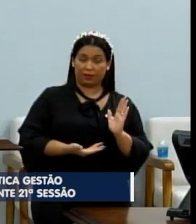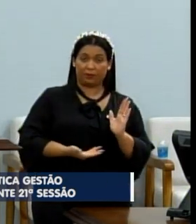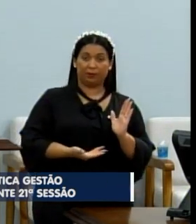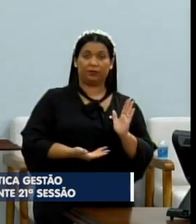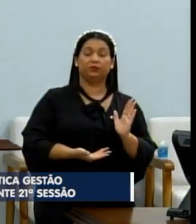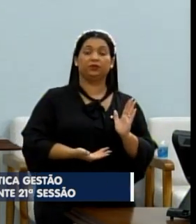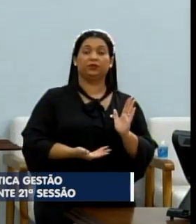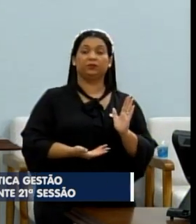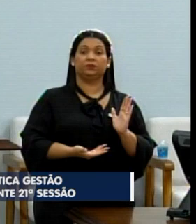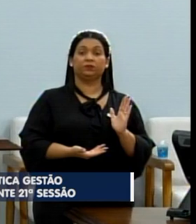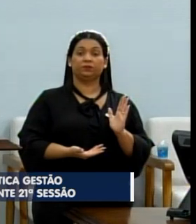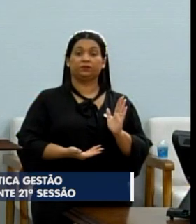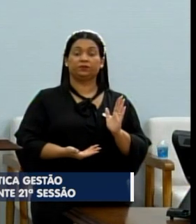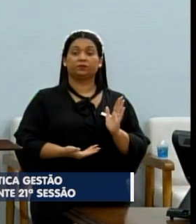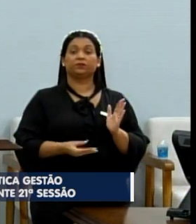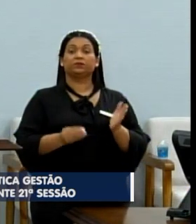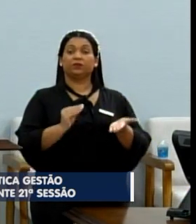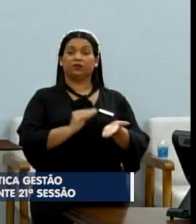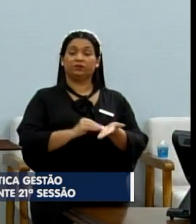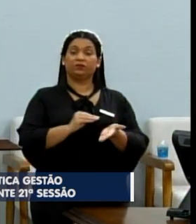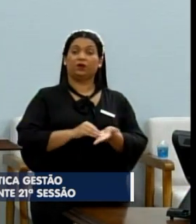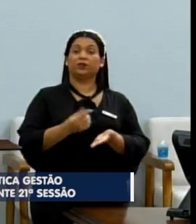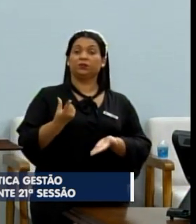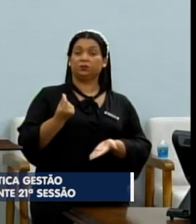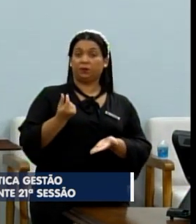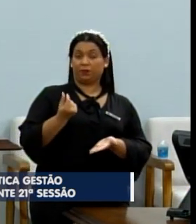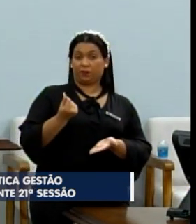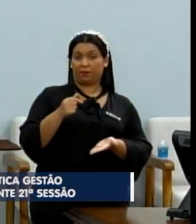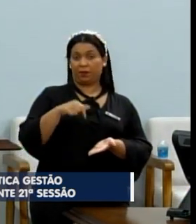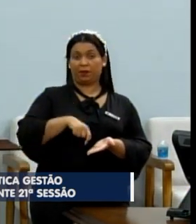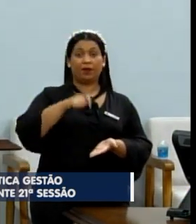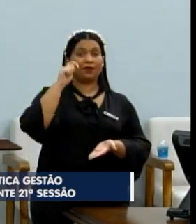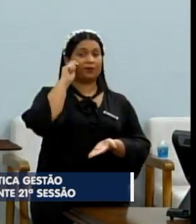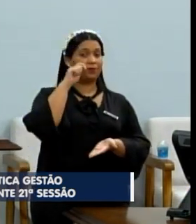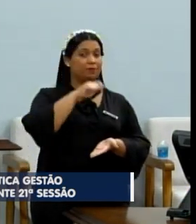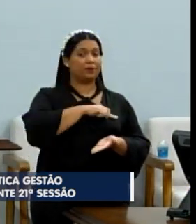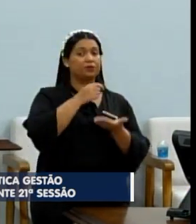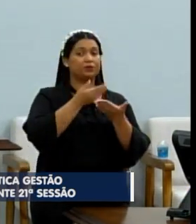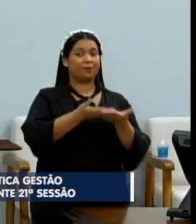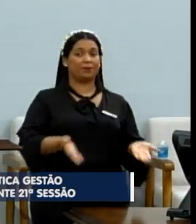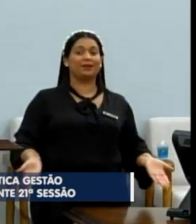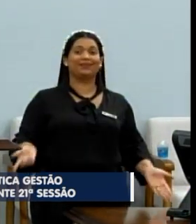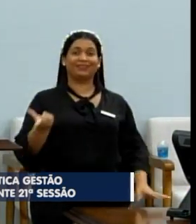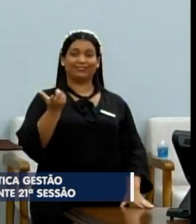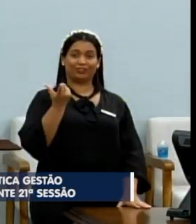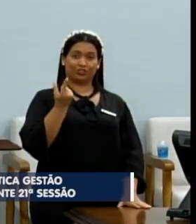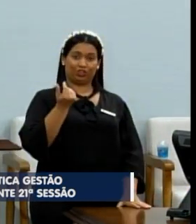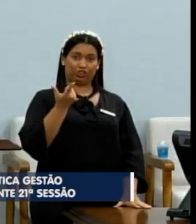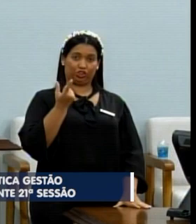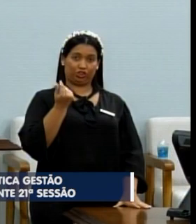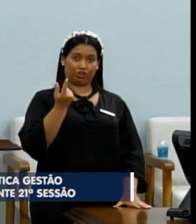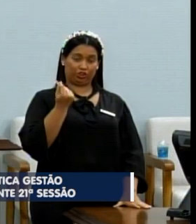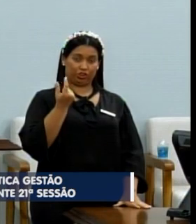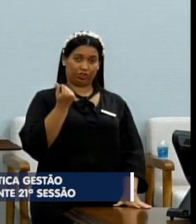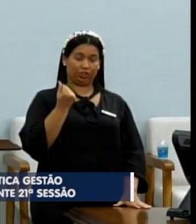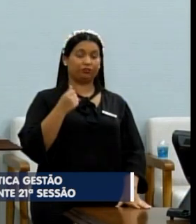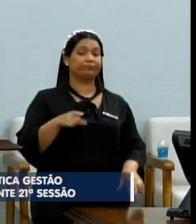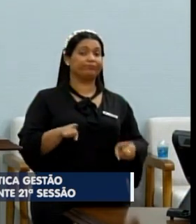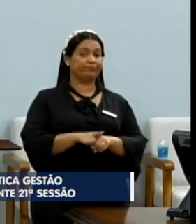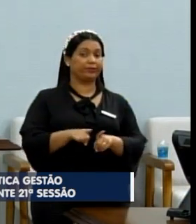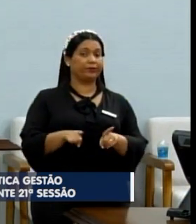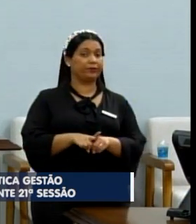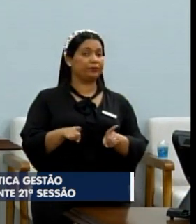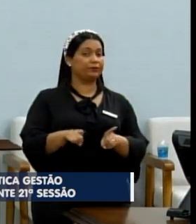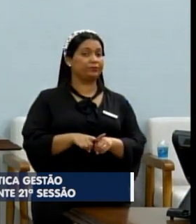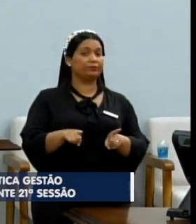ineficiência na atenção básica fez com que Rio Preto perder esse recurso além de amargar é um dos